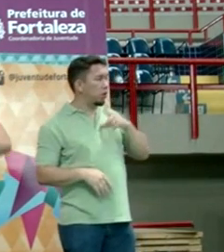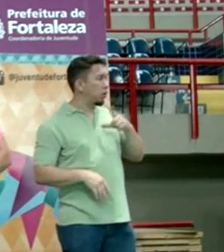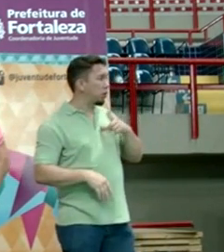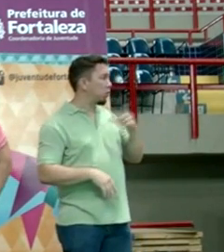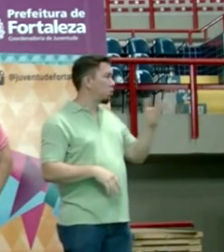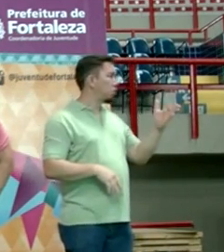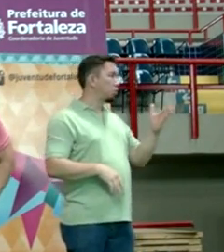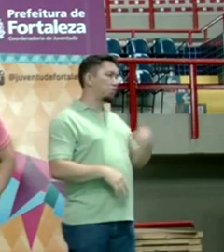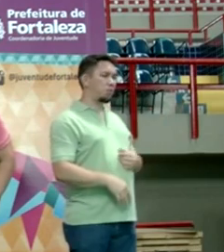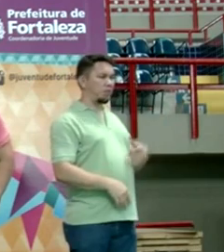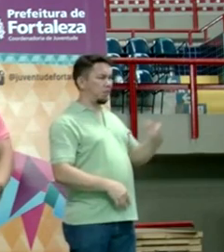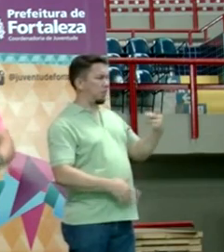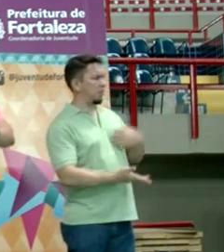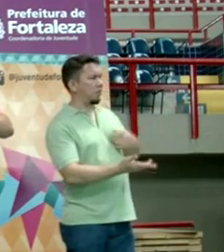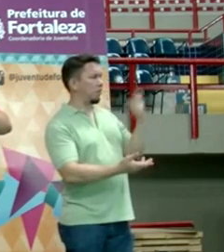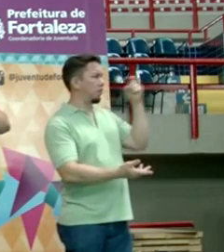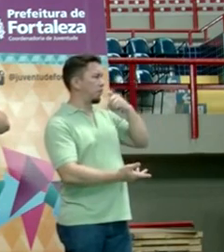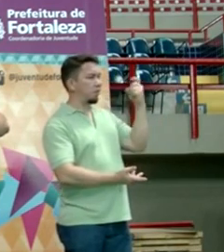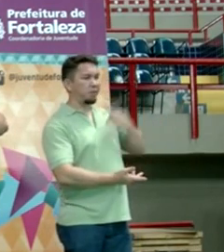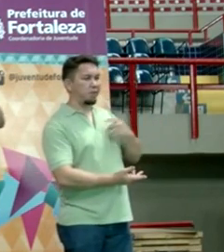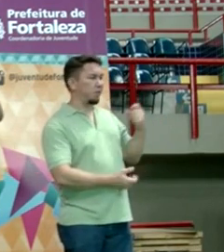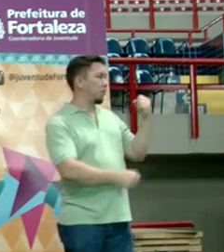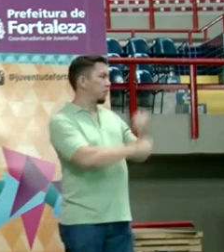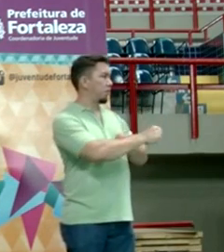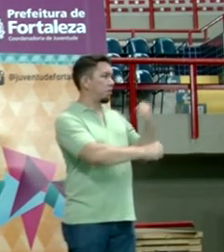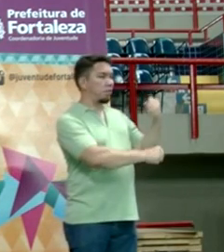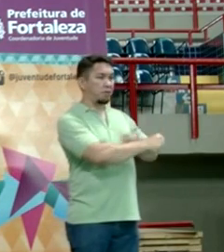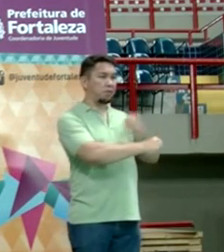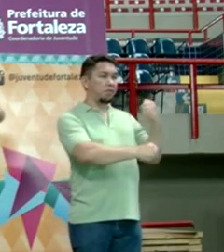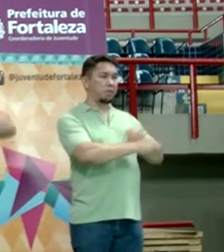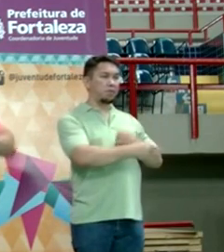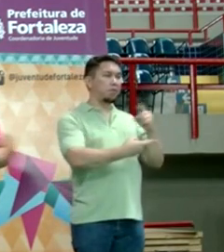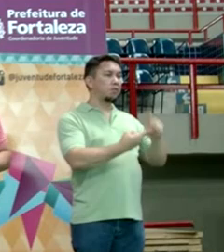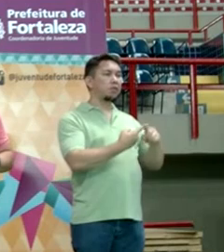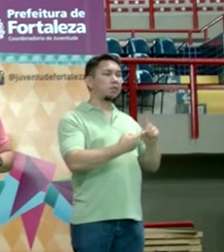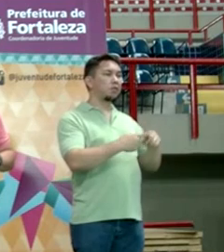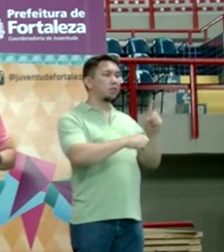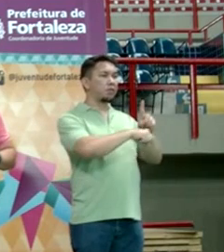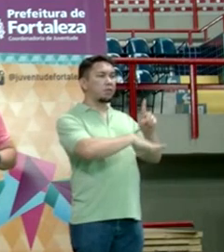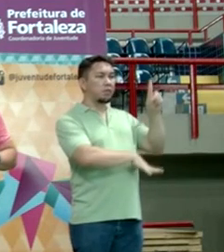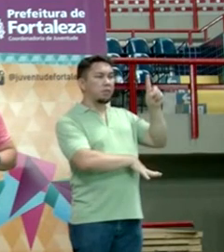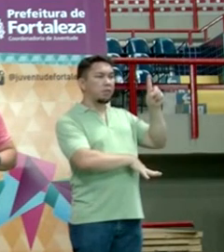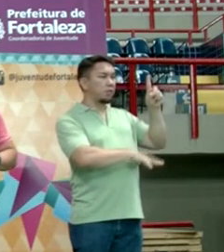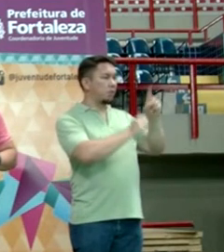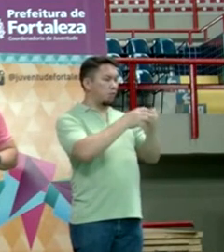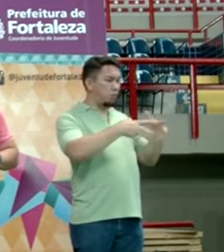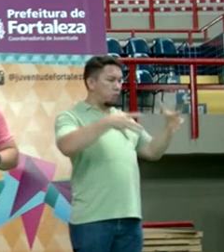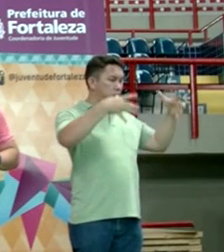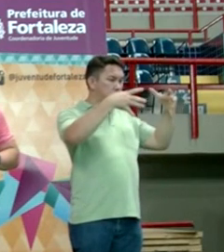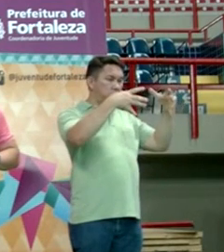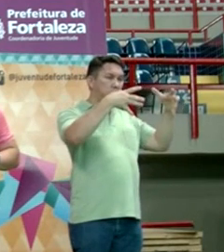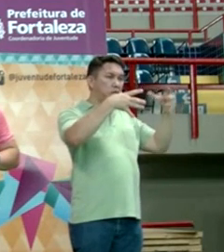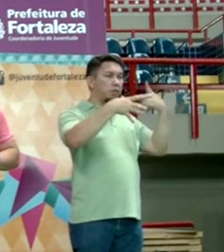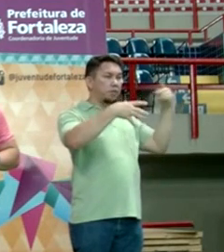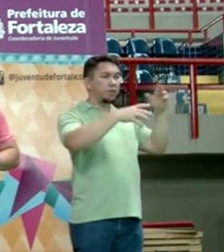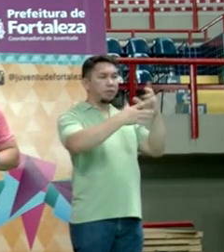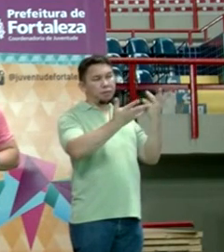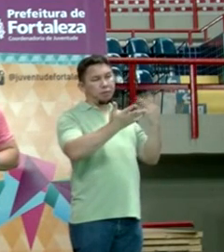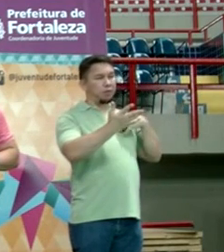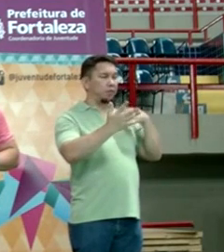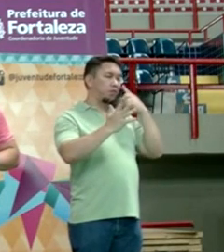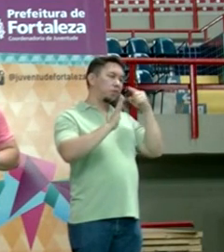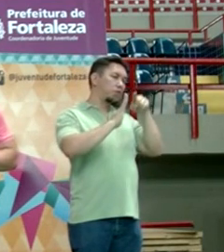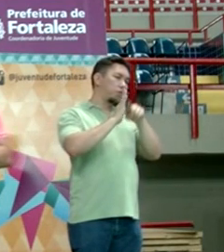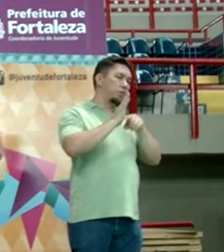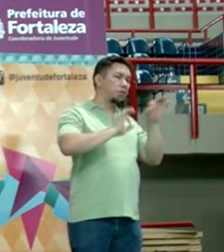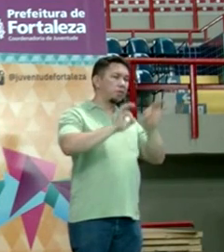políticas de direitos humanos, que promoveu políticas de diminuição de bombas atômicas, tá certo? O nome desse plano de